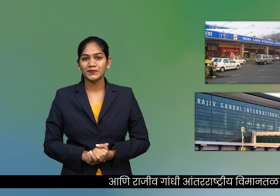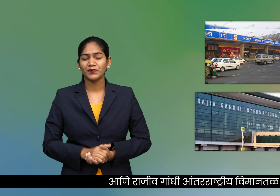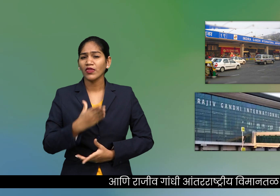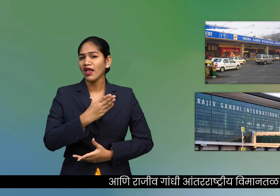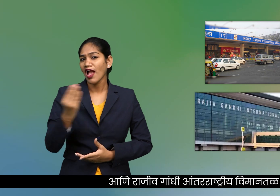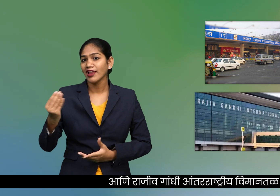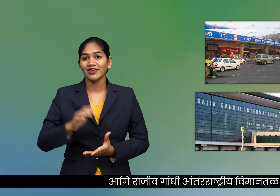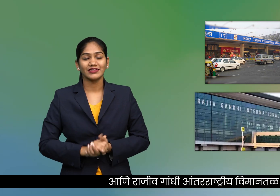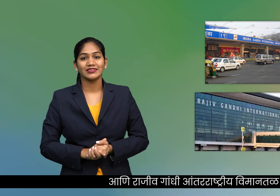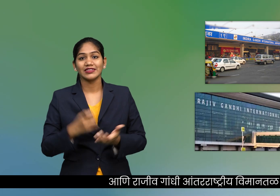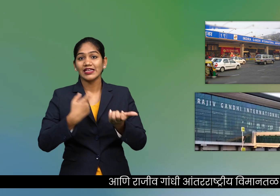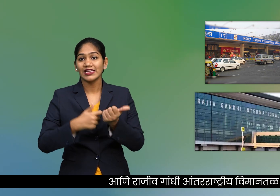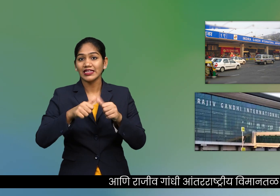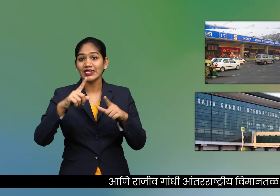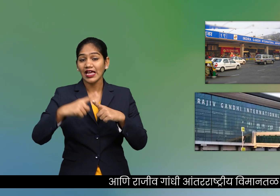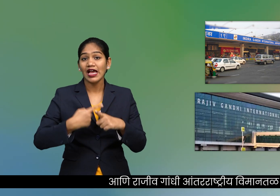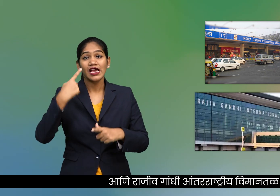आणि राजीव गांधी आंतरराष्ट्रीय विमानतळ,